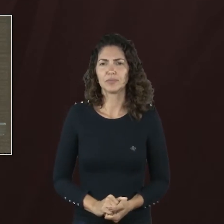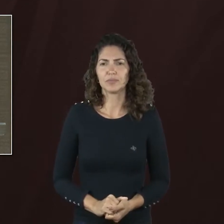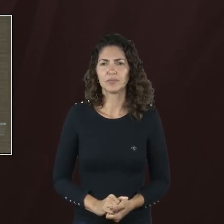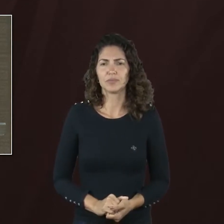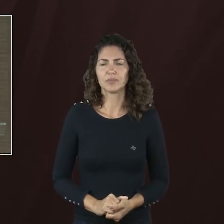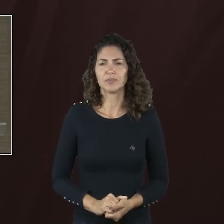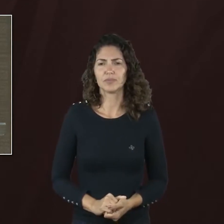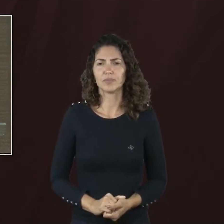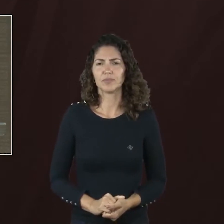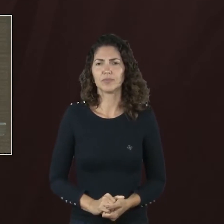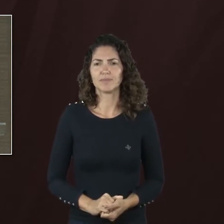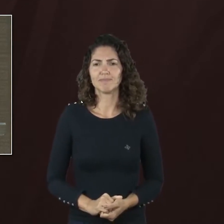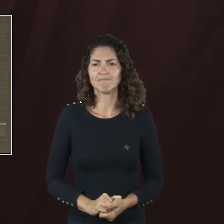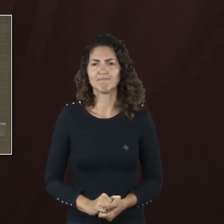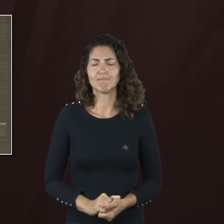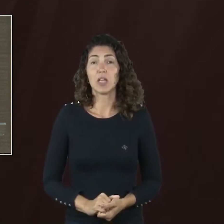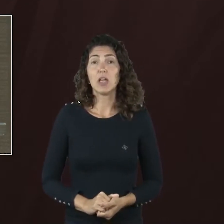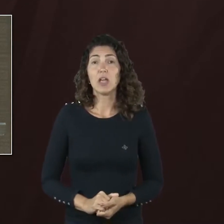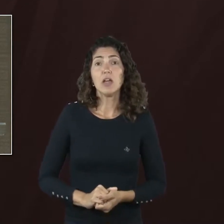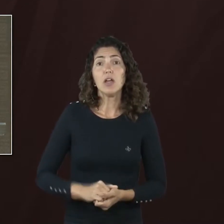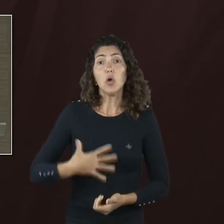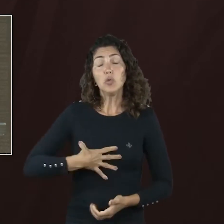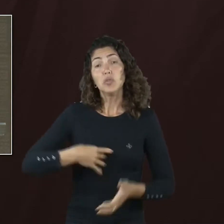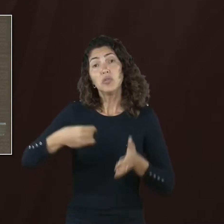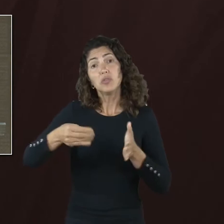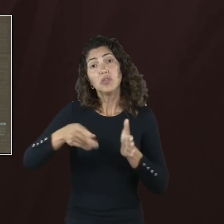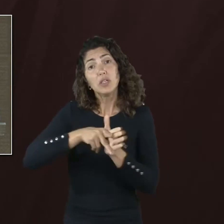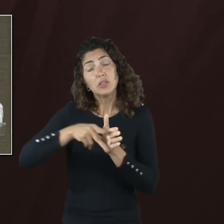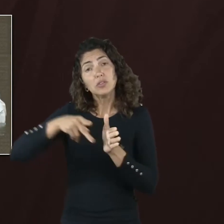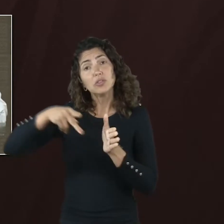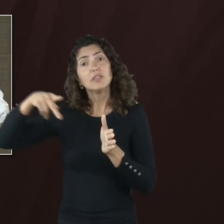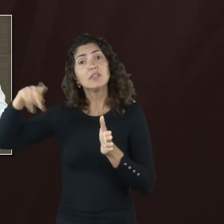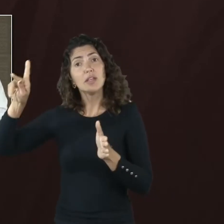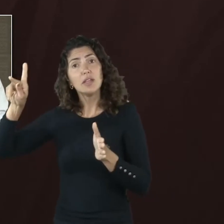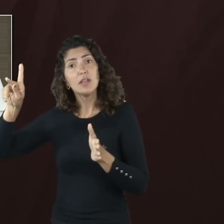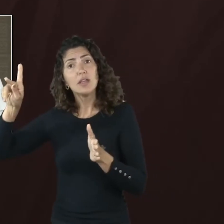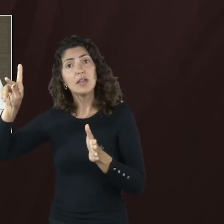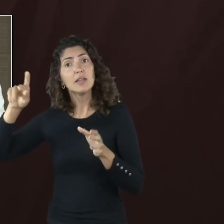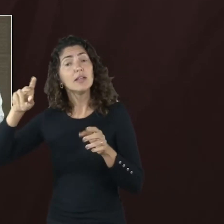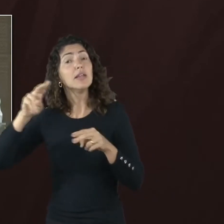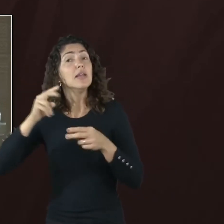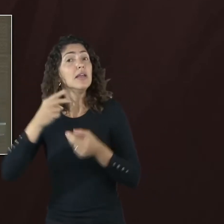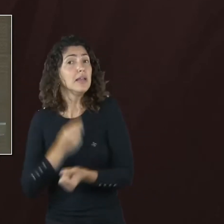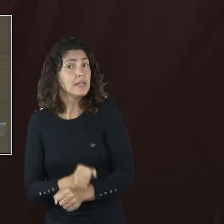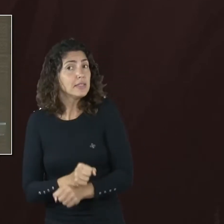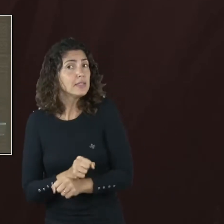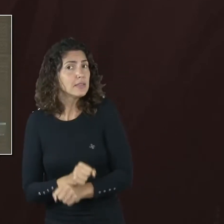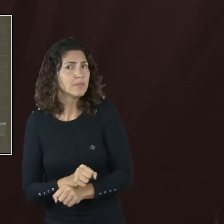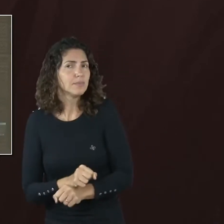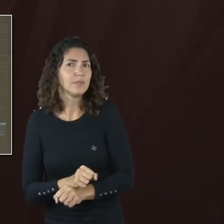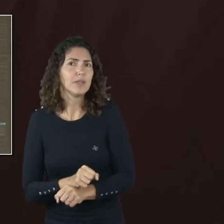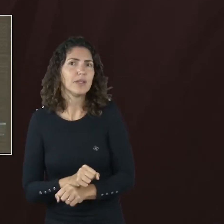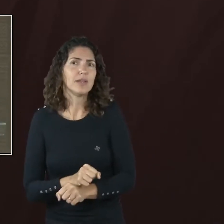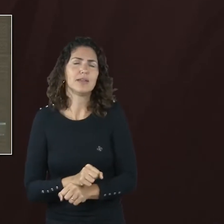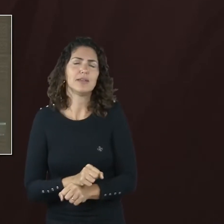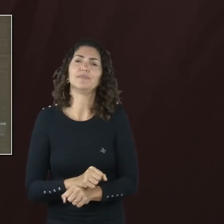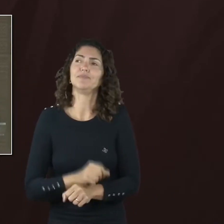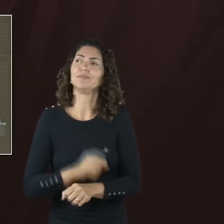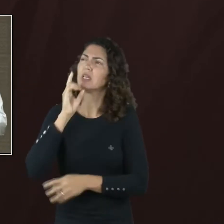O filho está lá esperando o pai operar, e o pai então mandou o